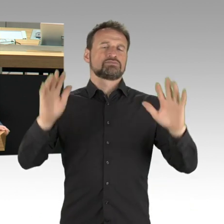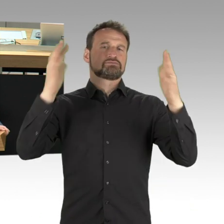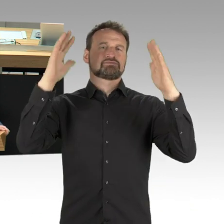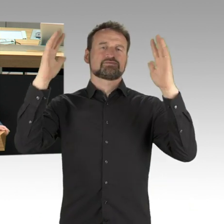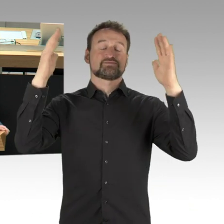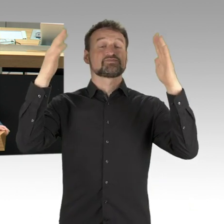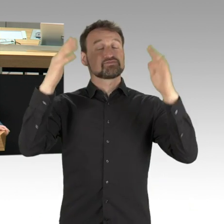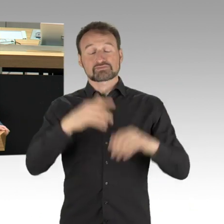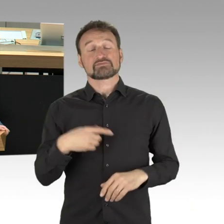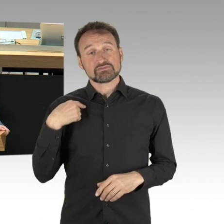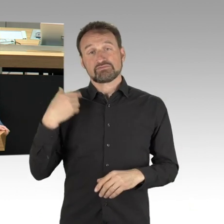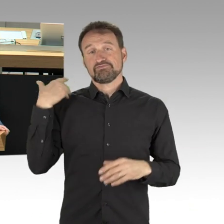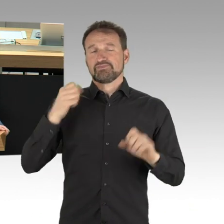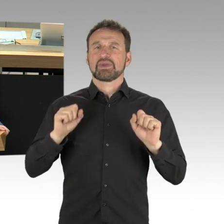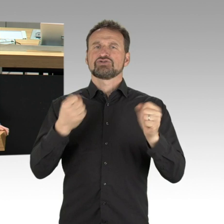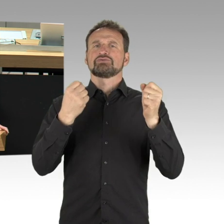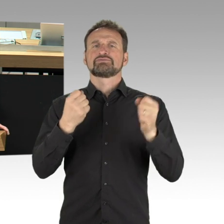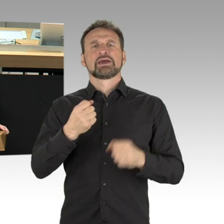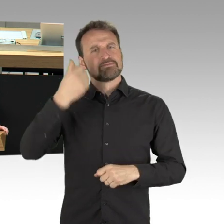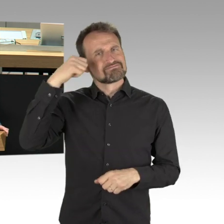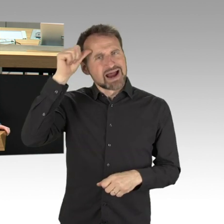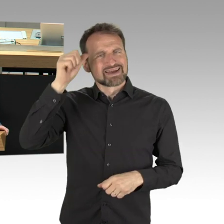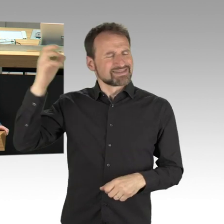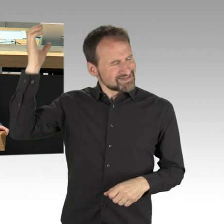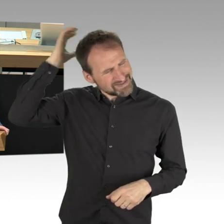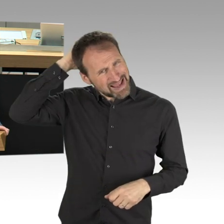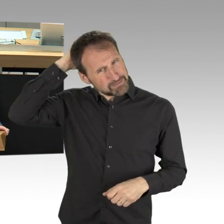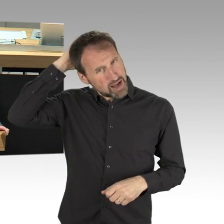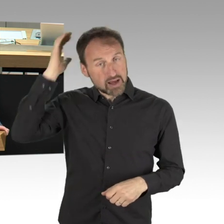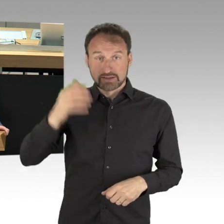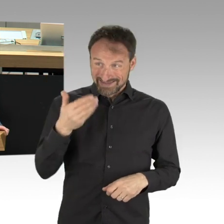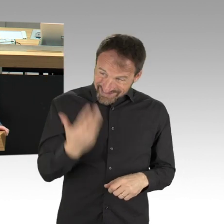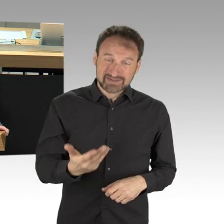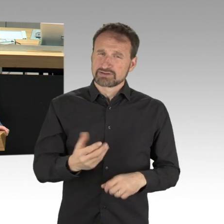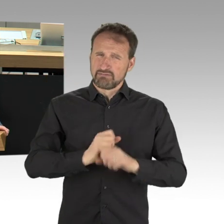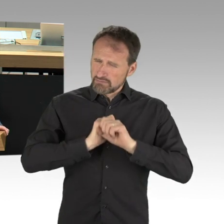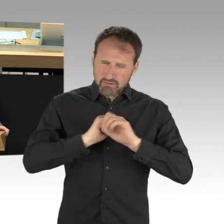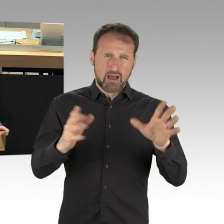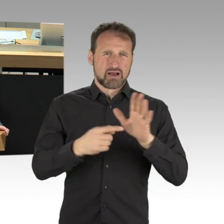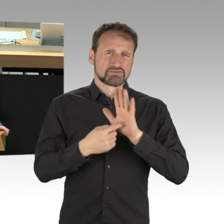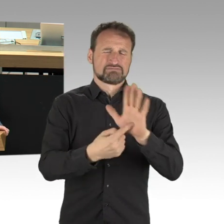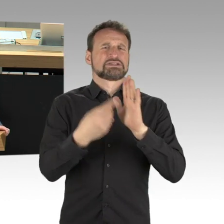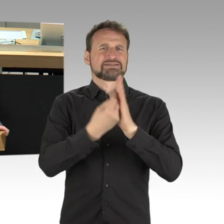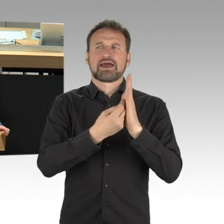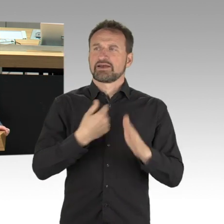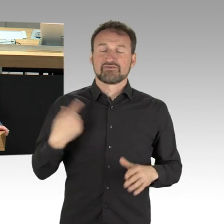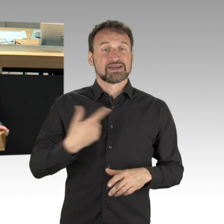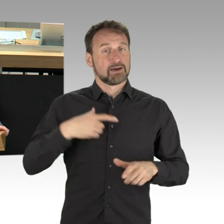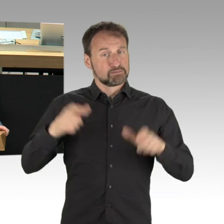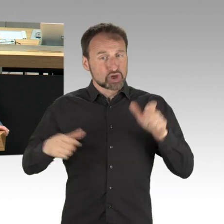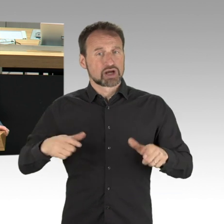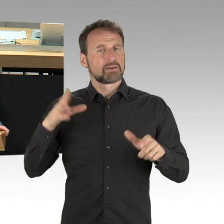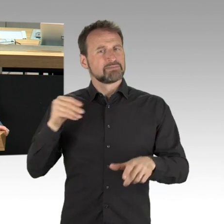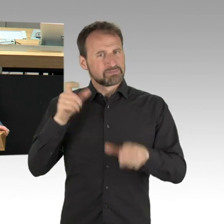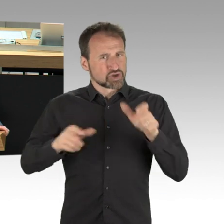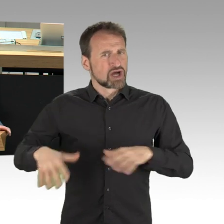Mitbürgerinnen und Mitbürger uns an ihrer Seite haben und dass sie ein Teil dieser Stadt sind und dass wir keinen Fingerbreit denen geben, die dies